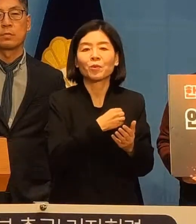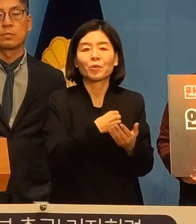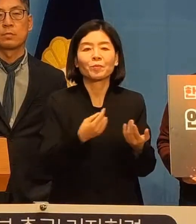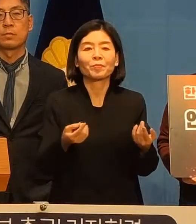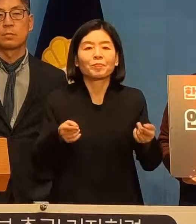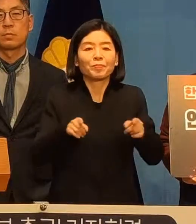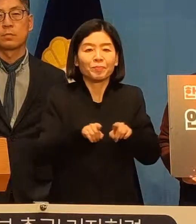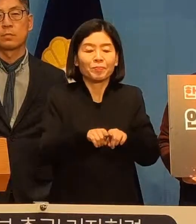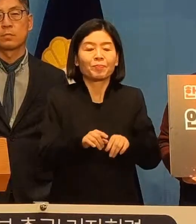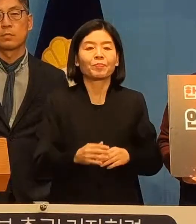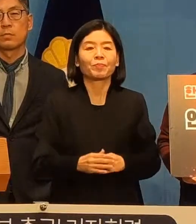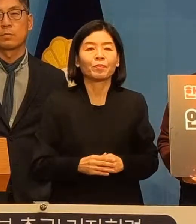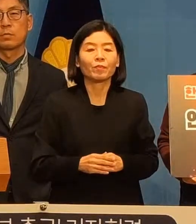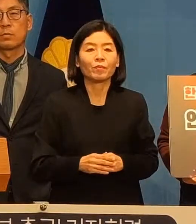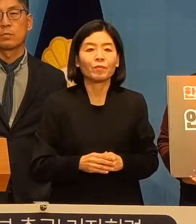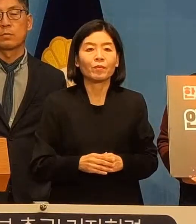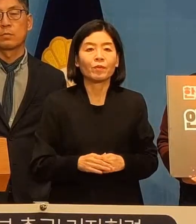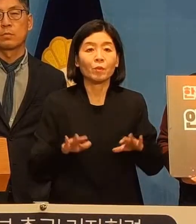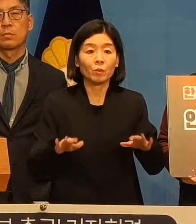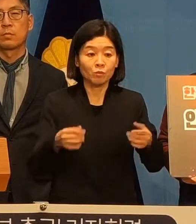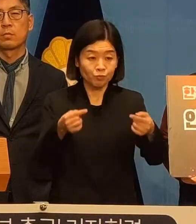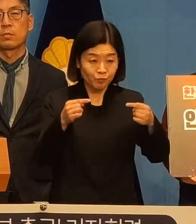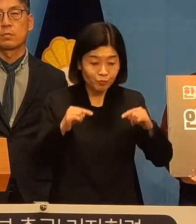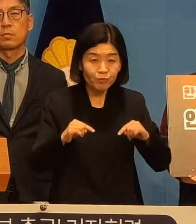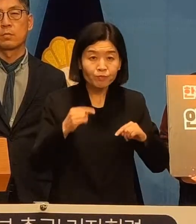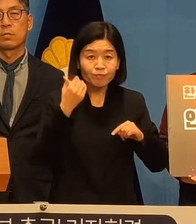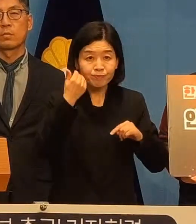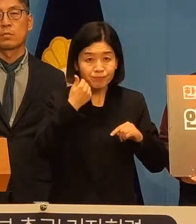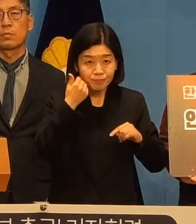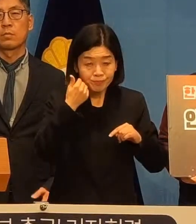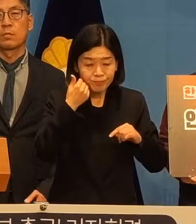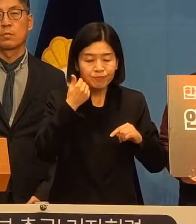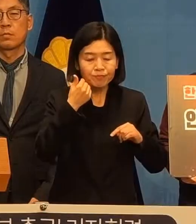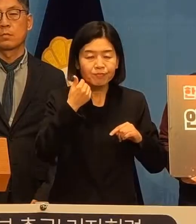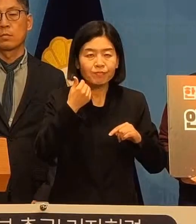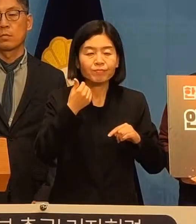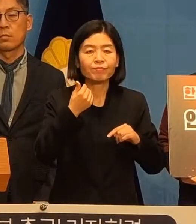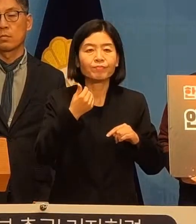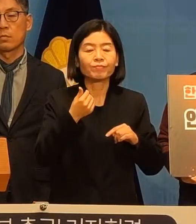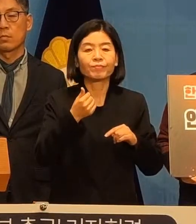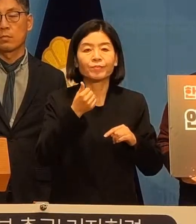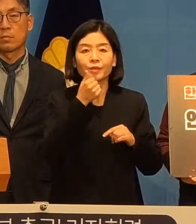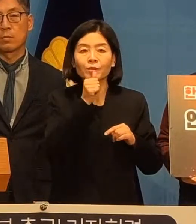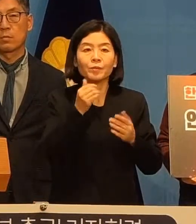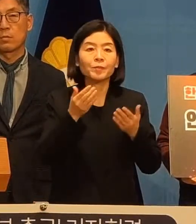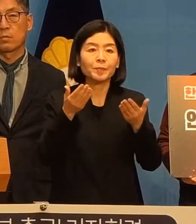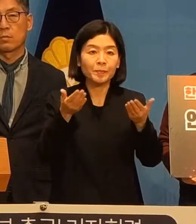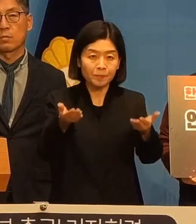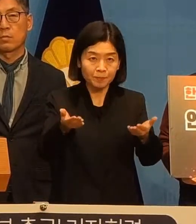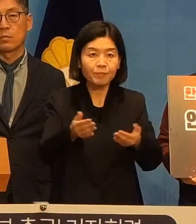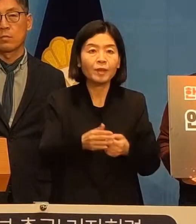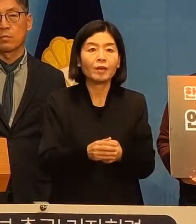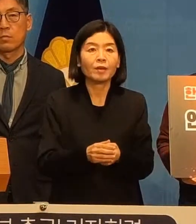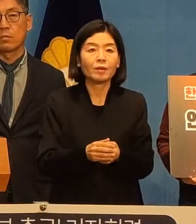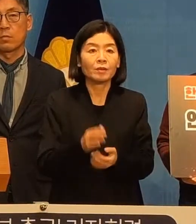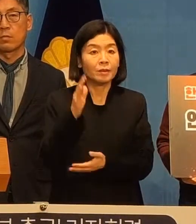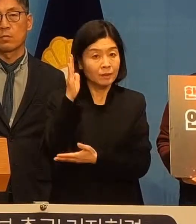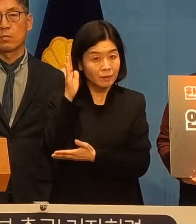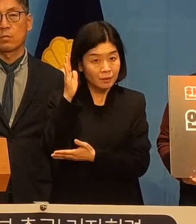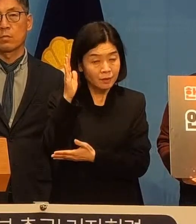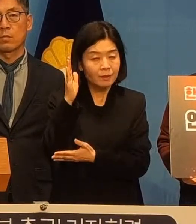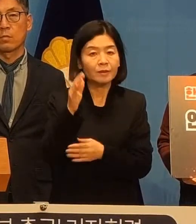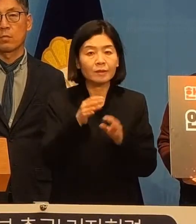오늘 우선 오신 분들 소개를 해드리고 말씀을 좀 듣고 그 다음에 기자회견문을 낭독하는